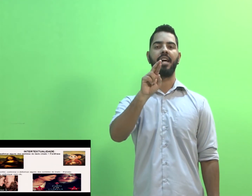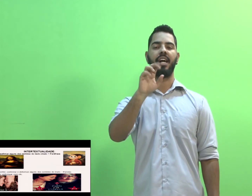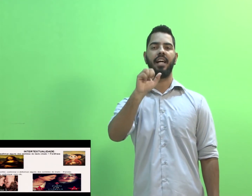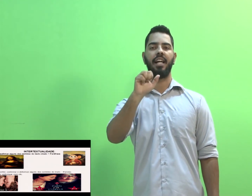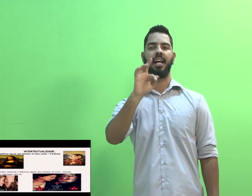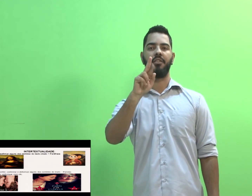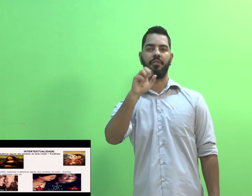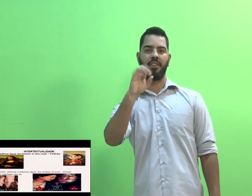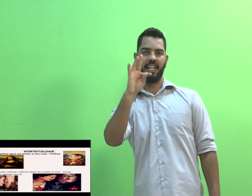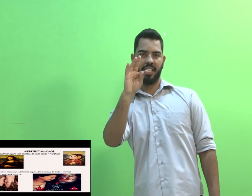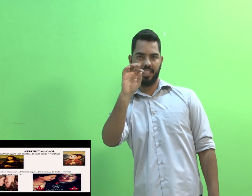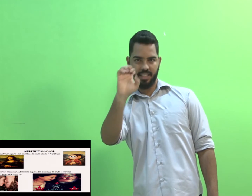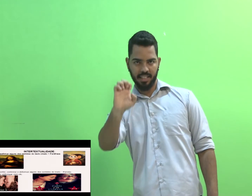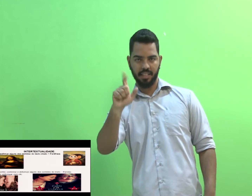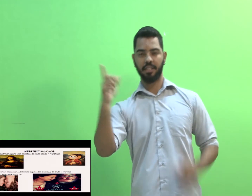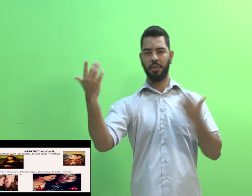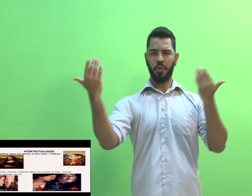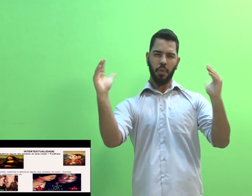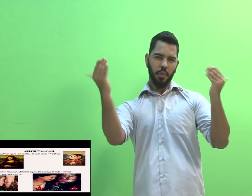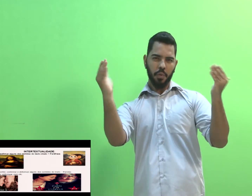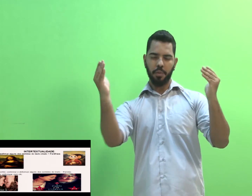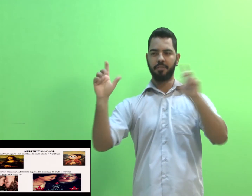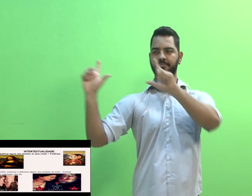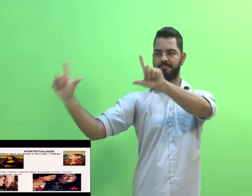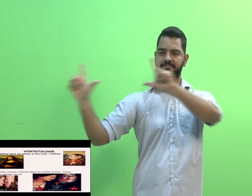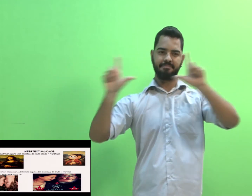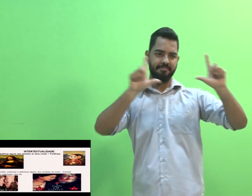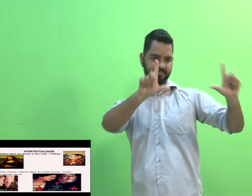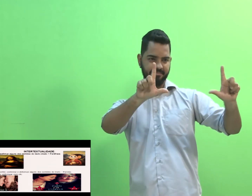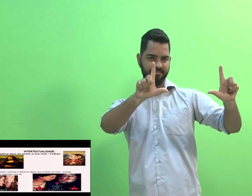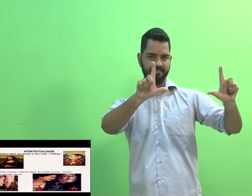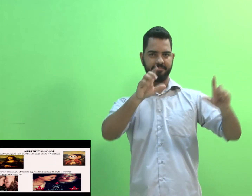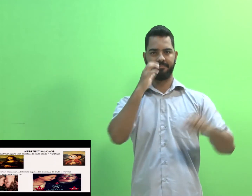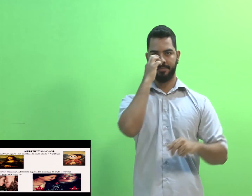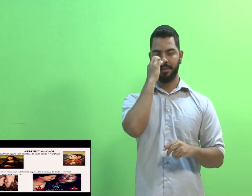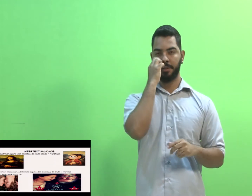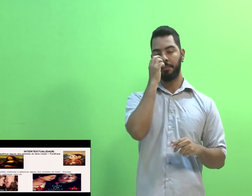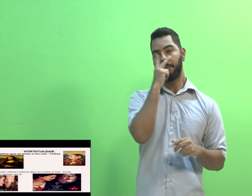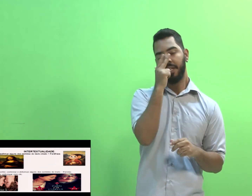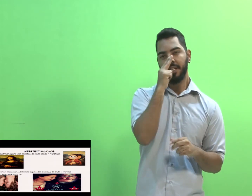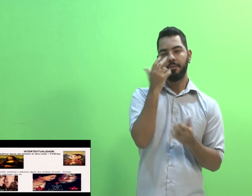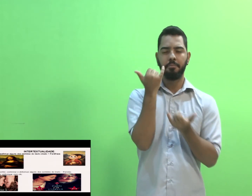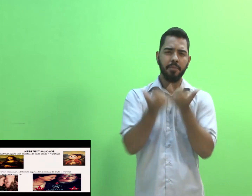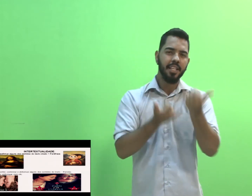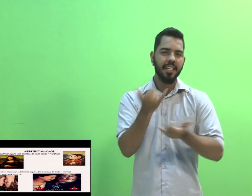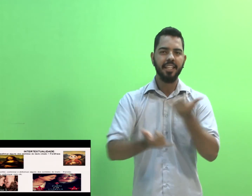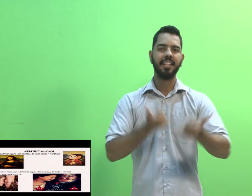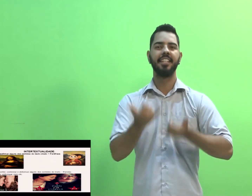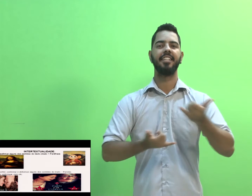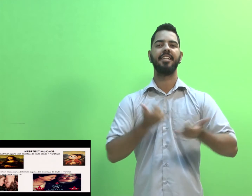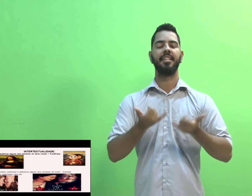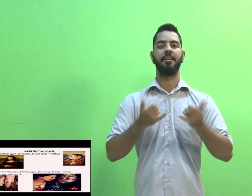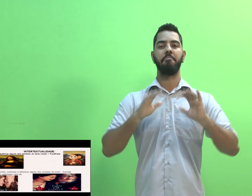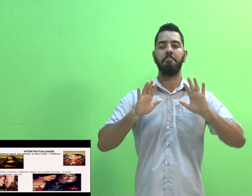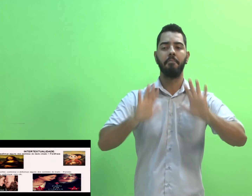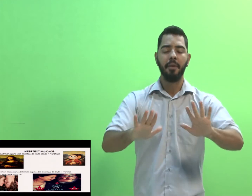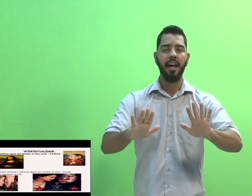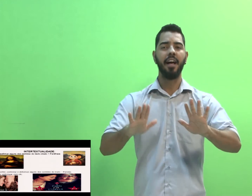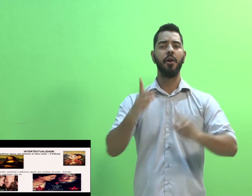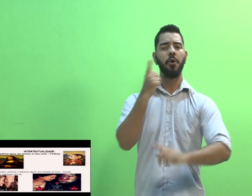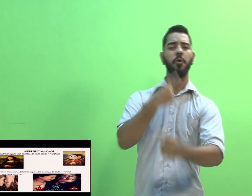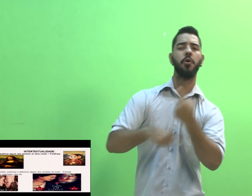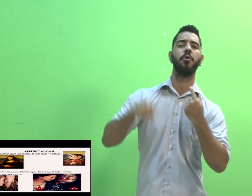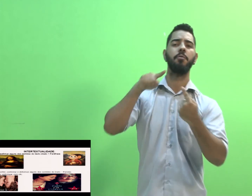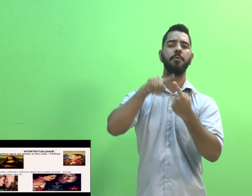agora com a figura da personagem em quadrinhos da Mônica. Então, nós temos aqui apenas uma brincadeira, mas